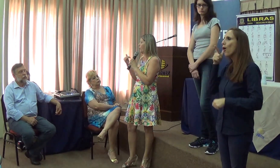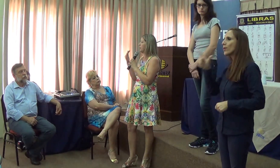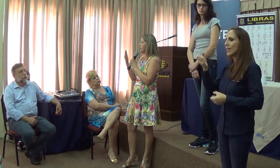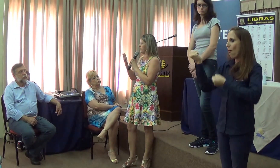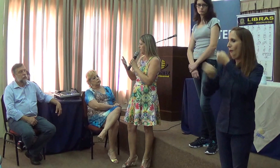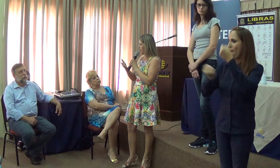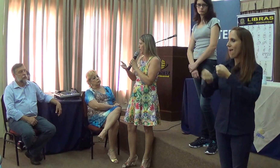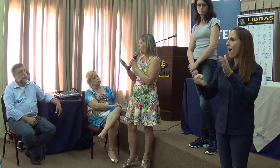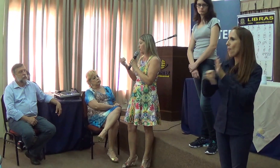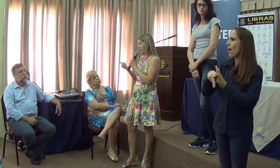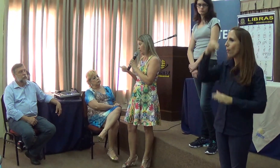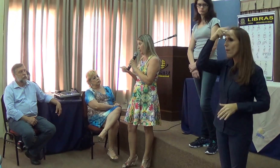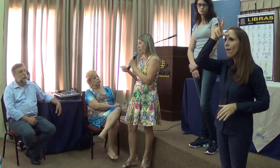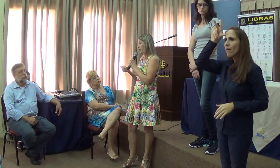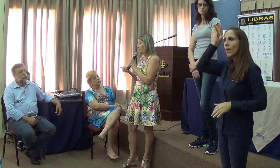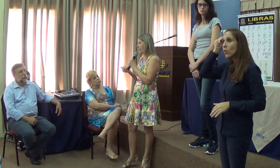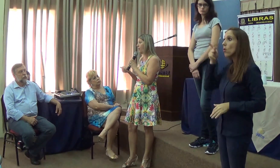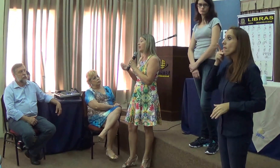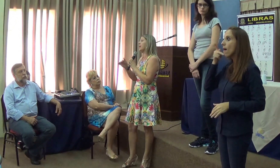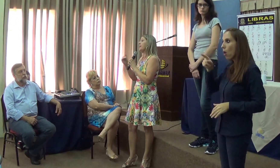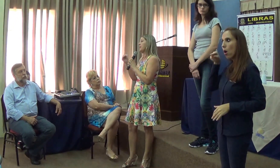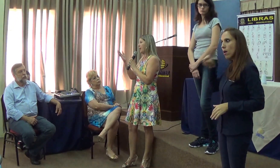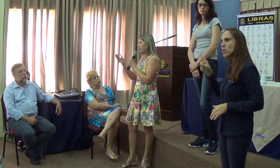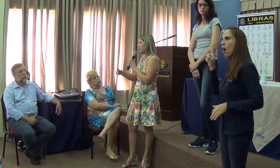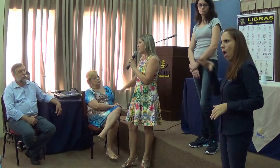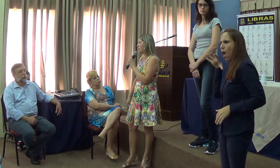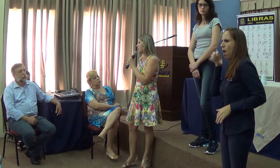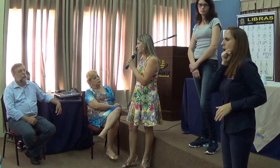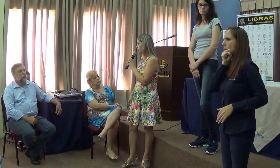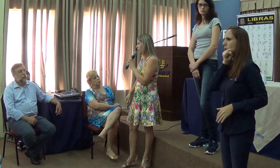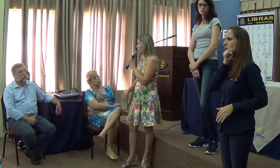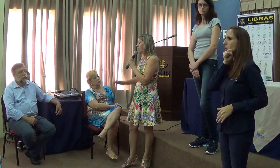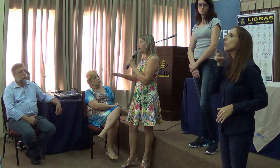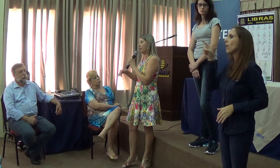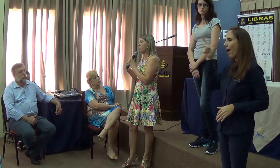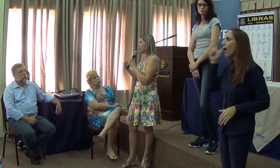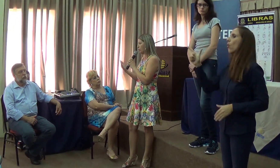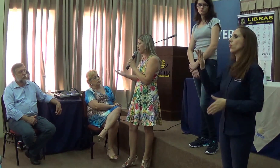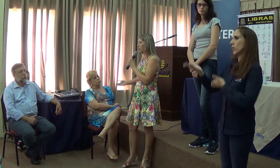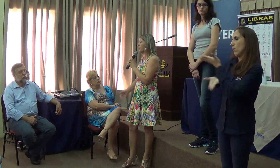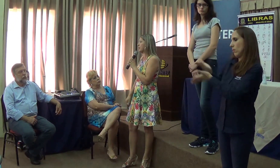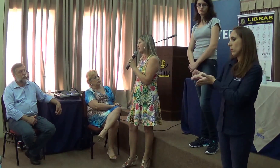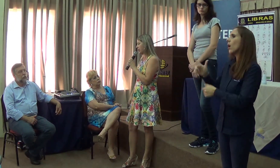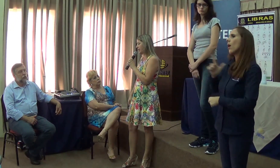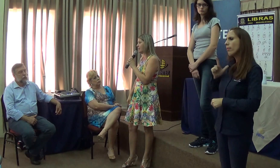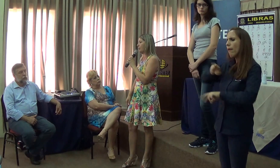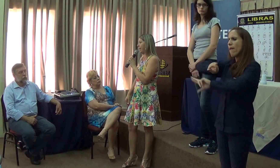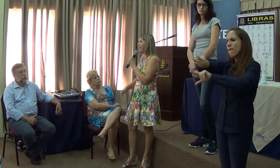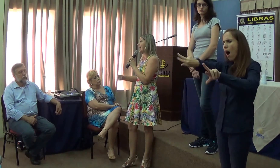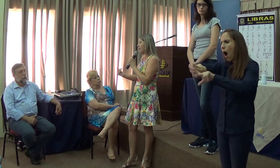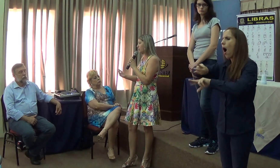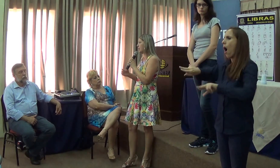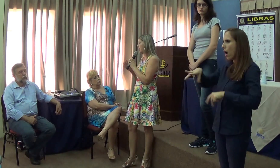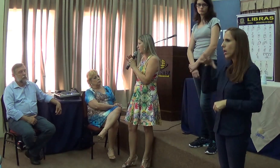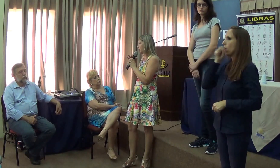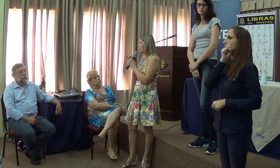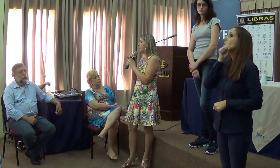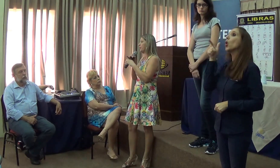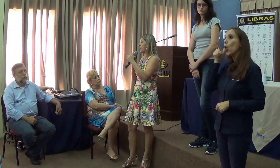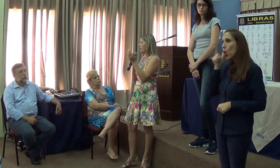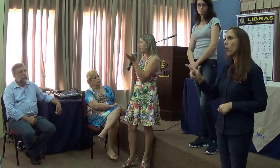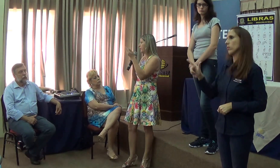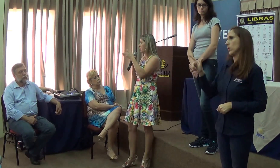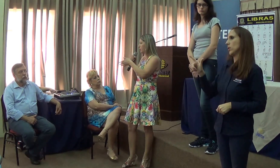nos enviou, sabendo que o caso era emergencial, e ela conseguiu fazer atendimento. Tivemos muitas outras emergências também e